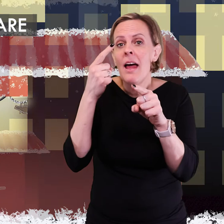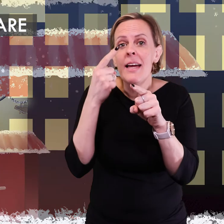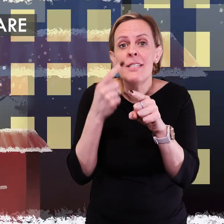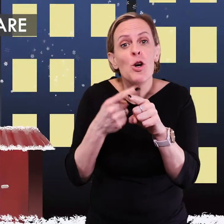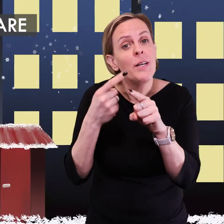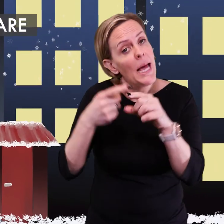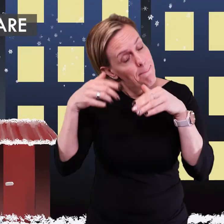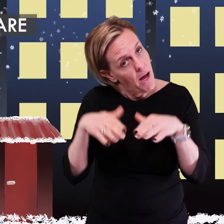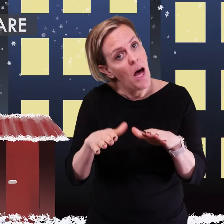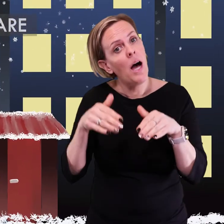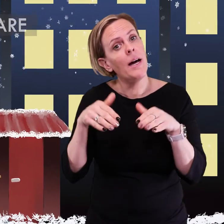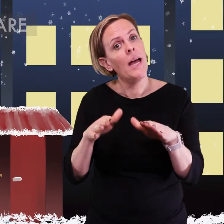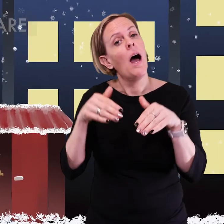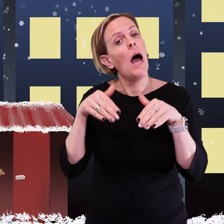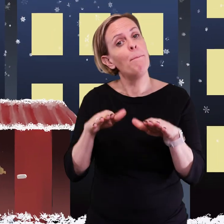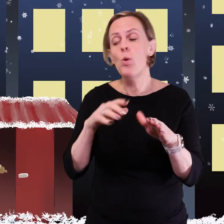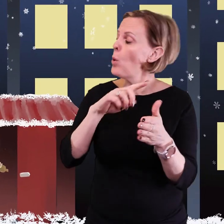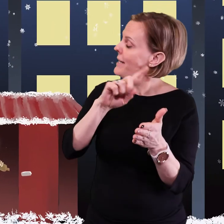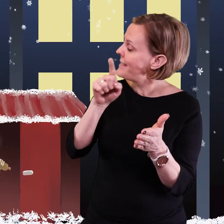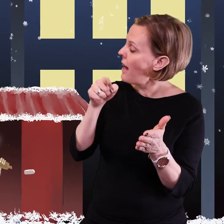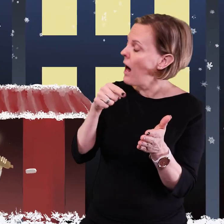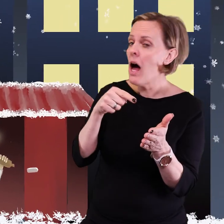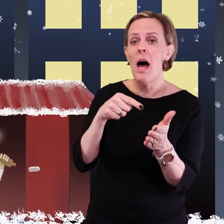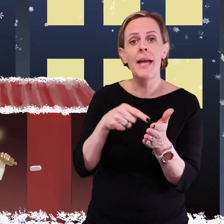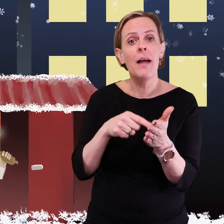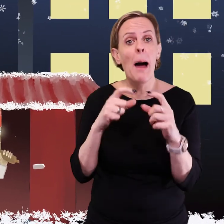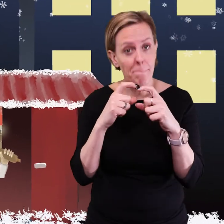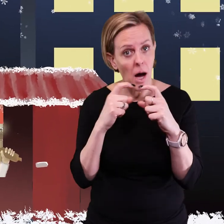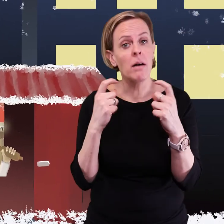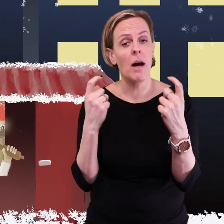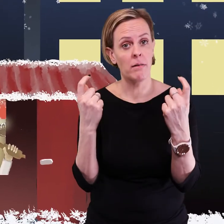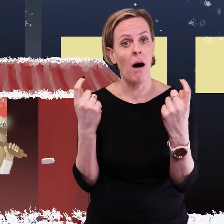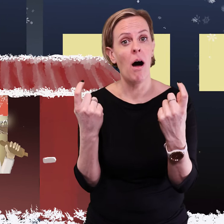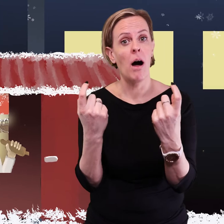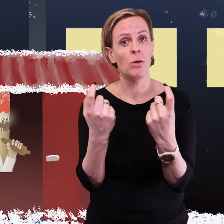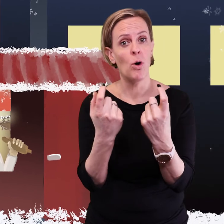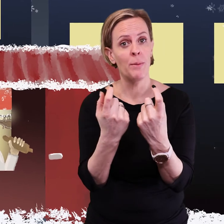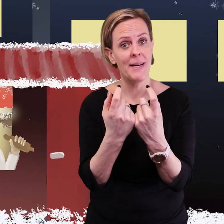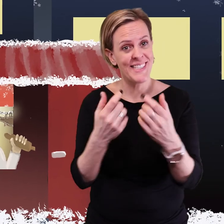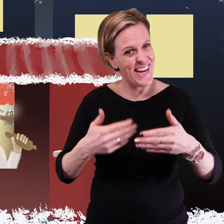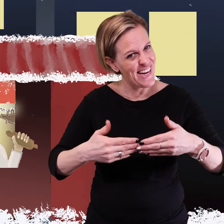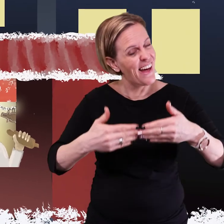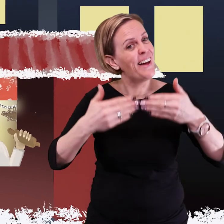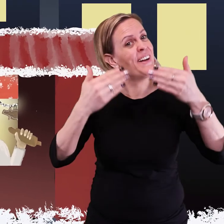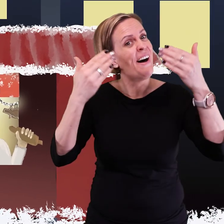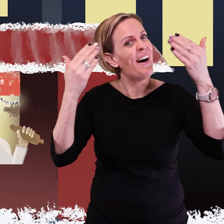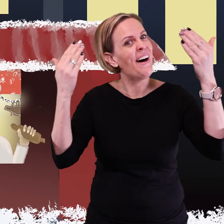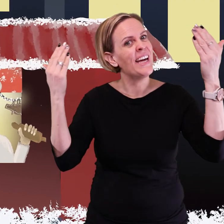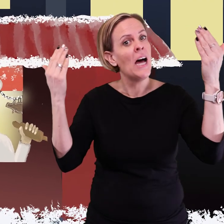En sockerbagare, han bor i staden. Han bakar kakor mest hela dagen.